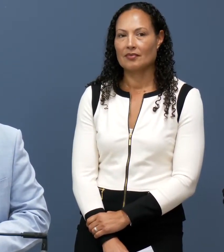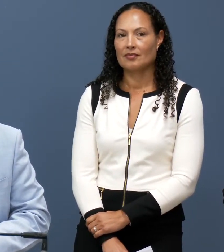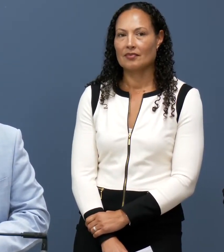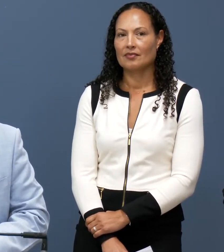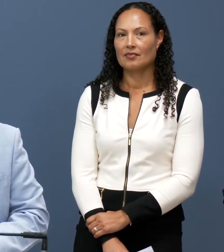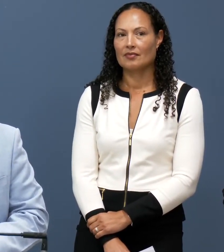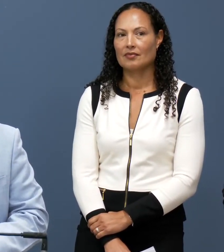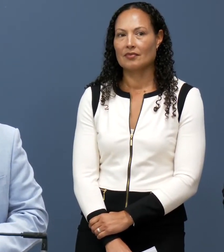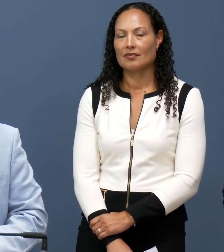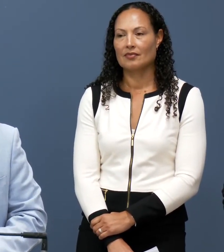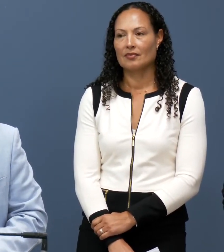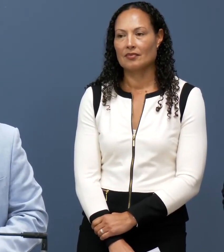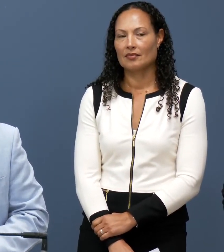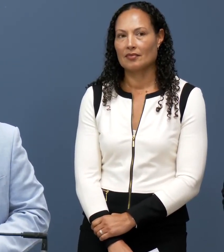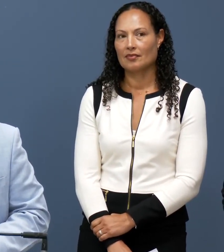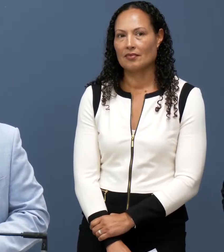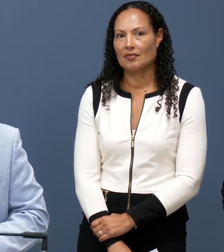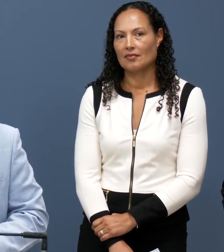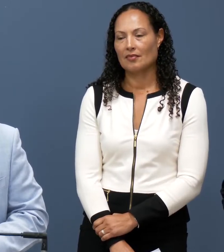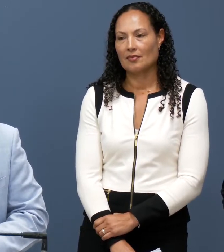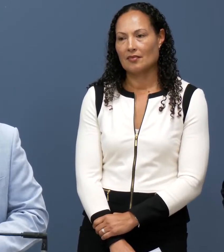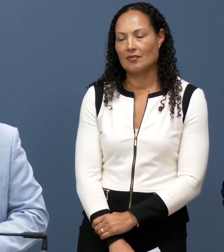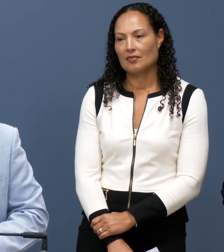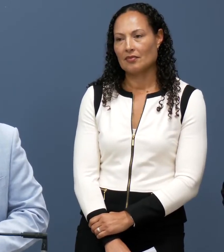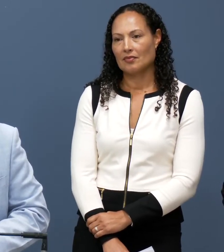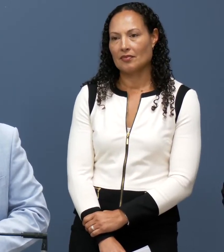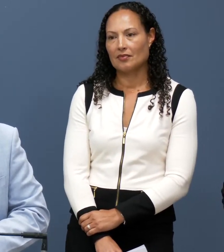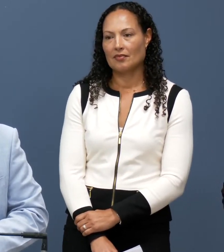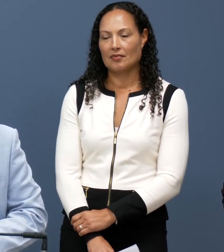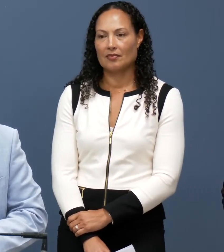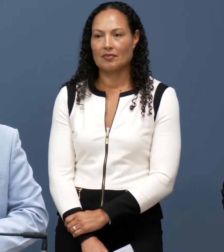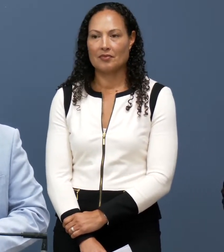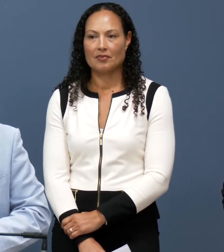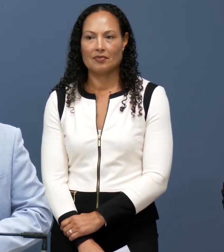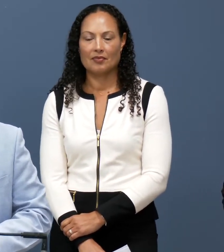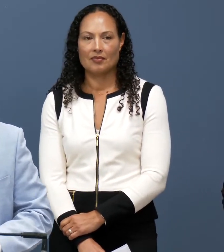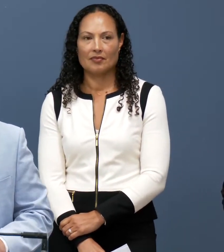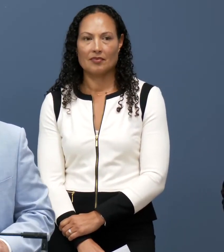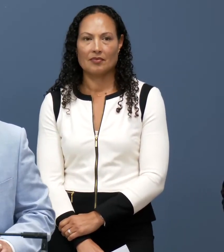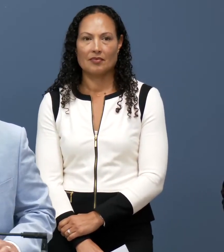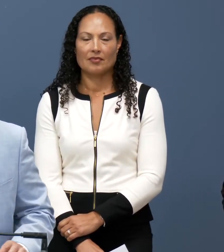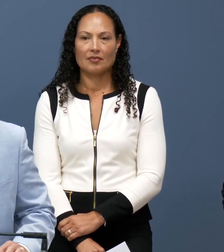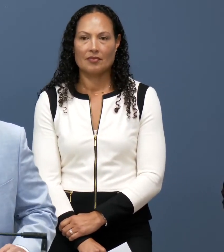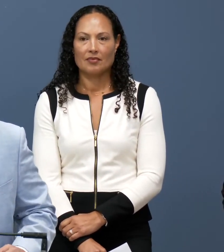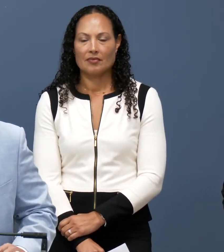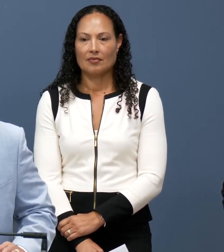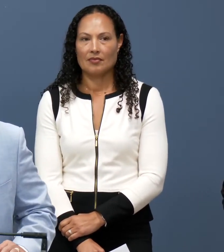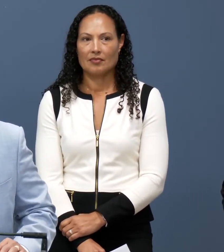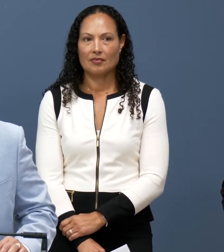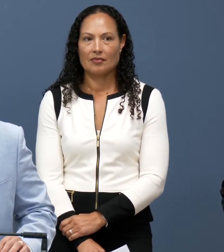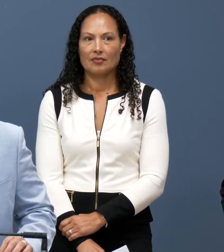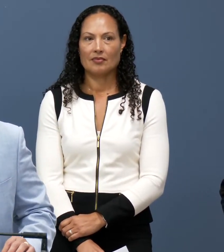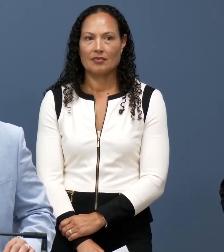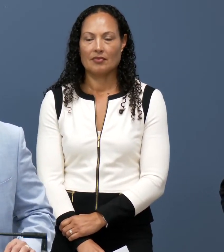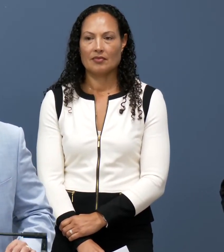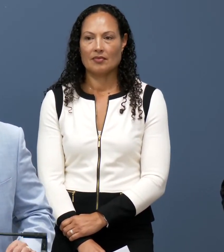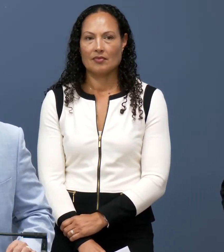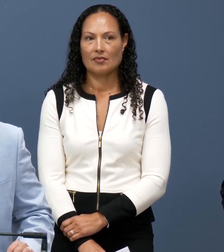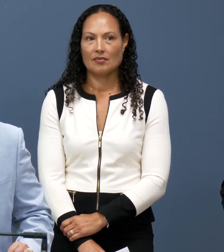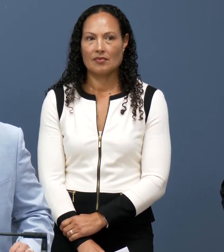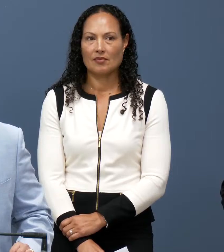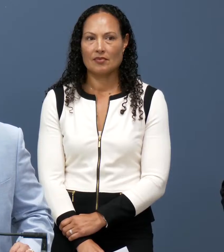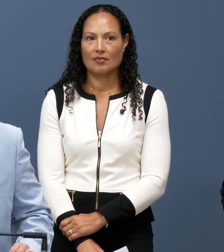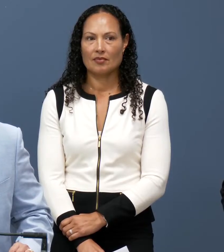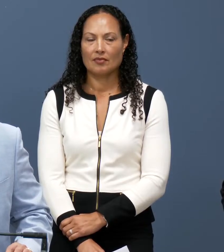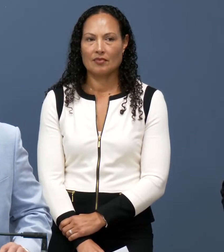ផ្ទាល់ប្រចាំសប្តាហ៍របស់យើងដែលក្នុងនោះគឺការផ្សាយផ្ទាល់នីមួយៗយើងបានជជែកជាមួយនឹងមន្ត្រីដ៏ចំណានរបស់យើងហើយក៏បានជជែក